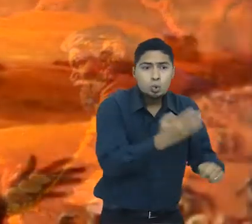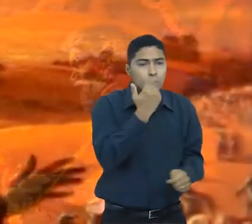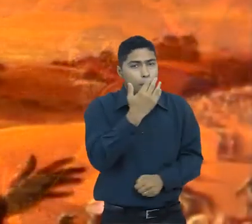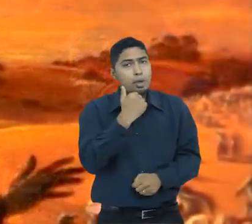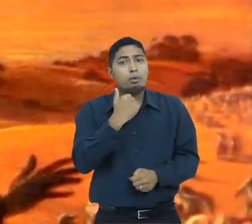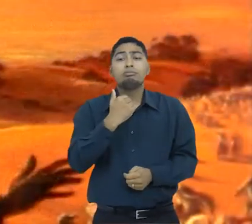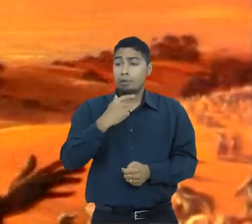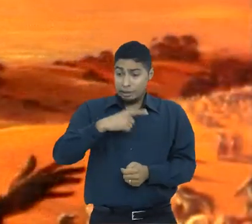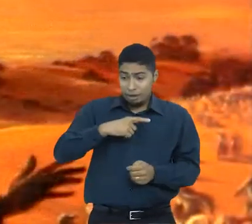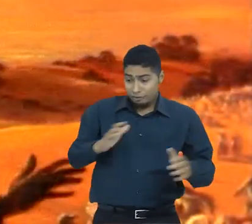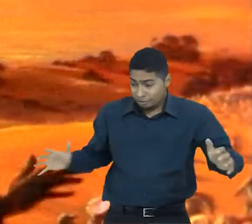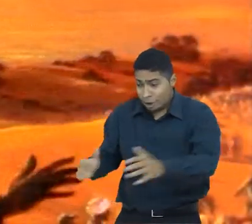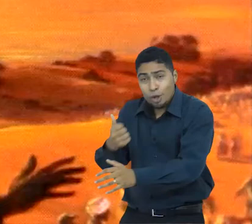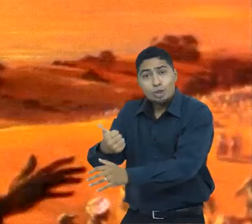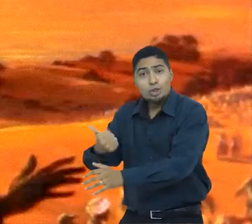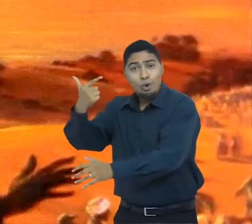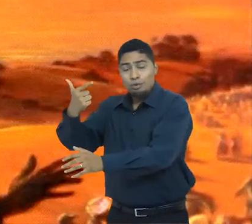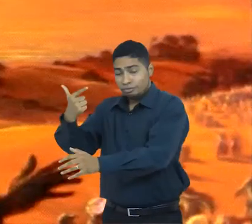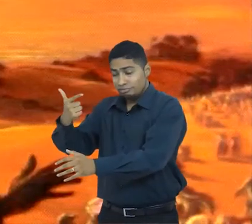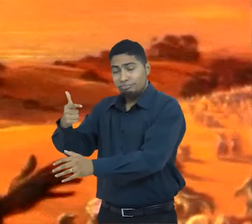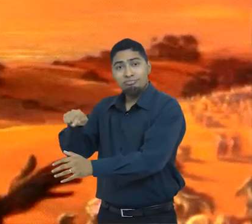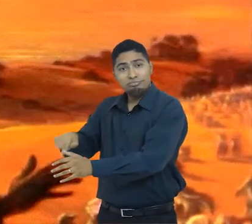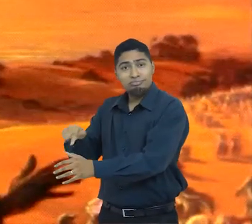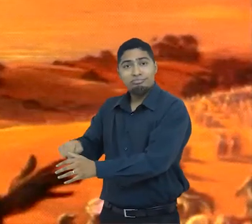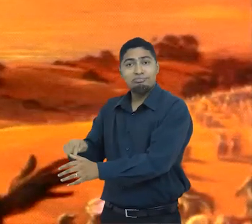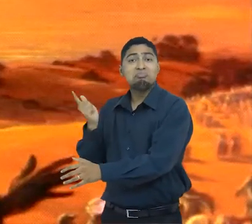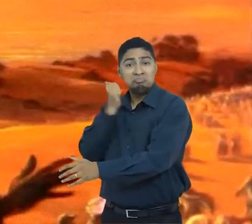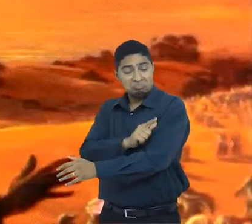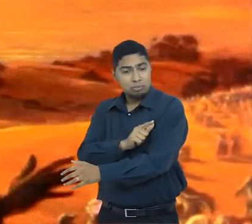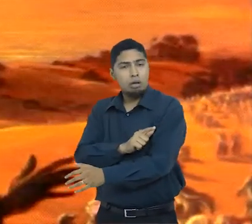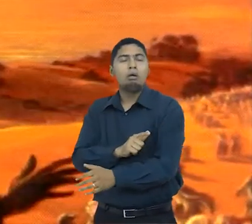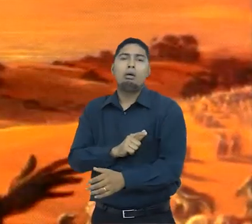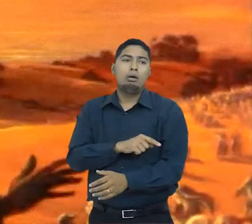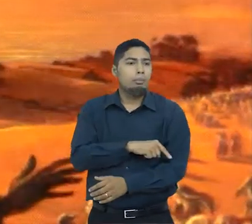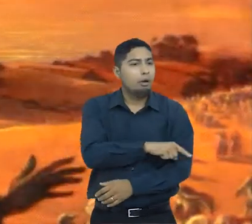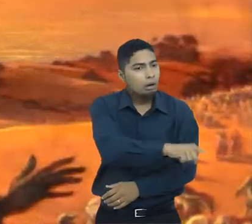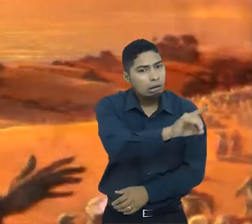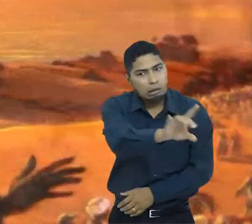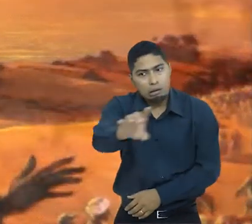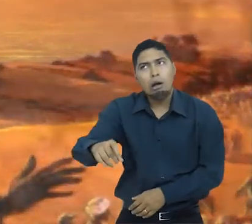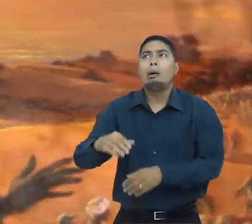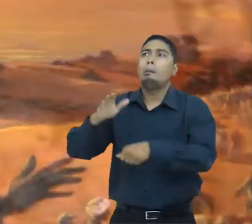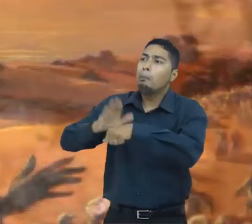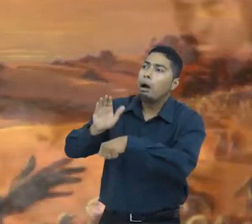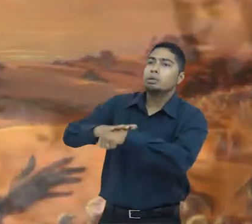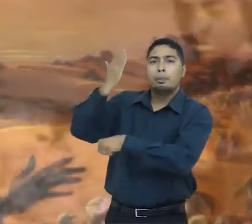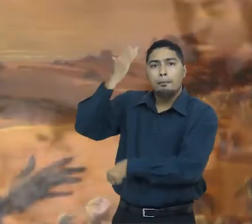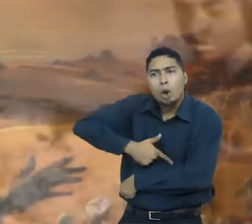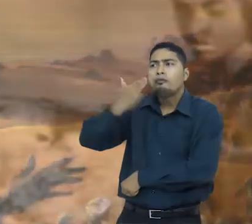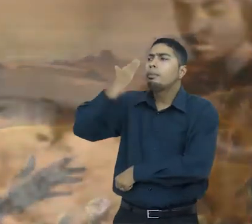12 cestos. Mesmo assim, as pessoas continuavam pedindo mais provas de que Jesus tinha mesmo vindo de Deus e